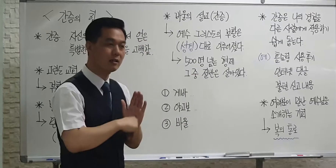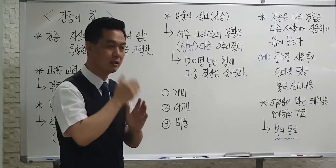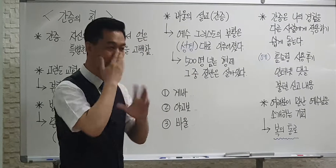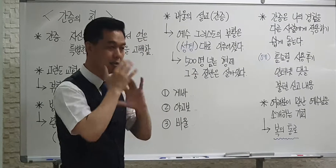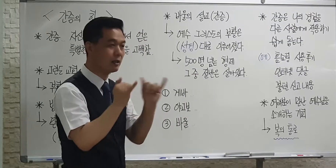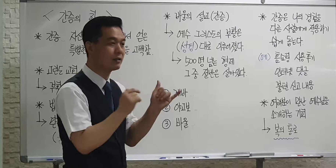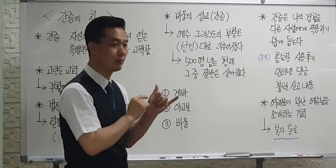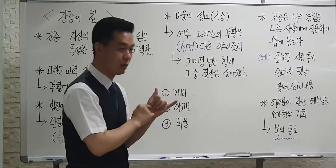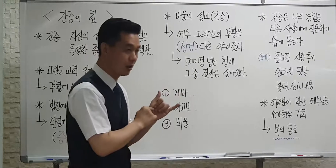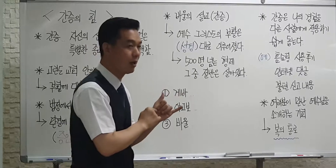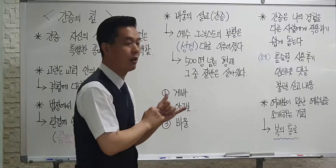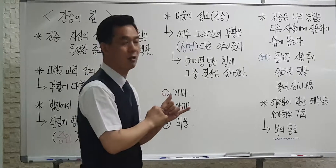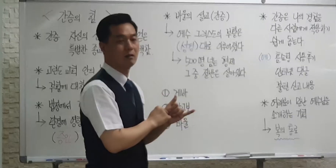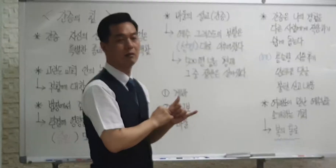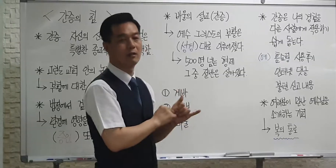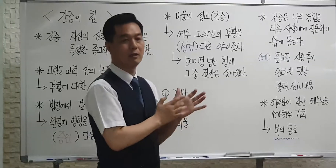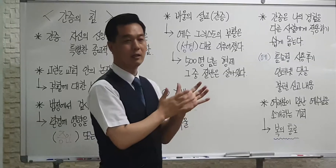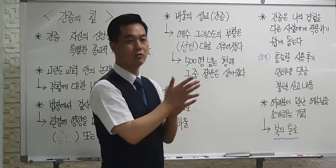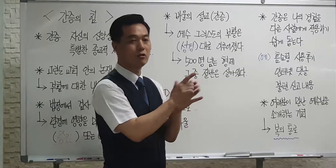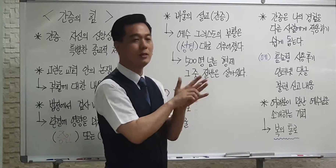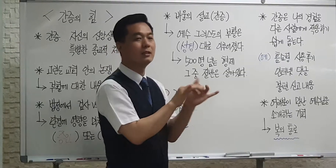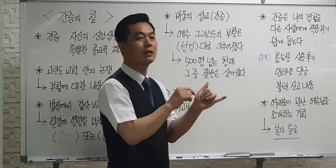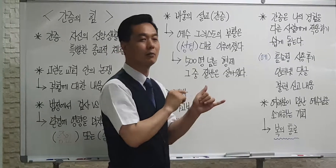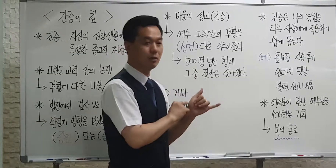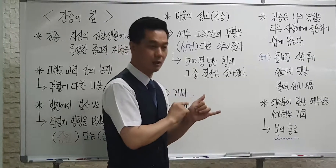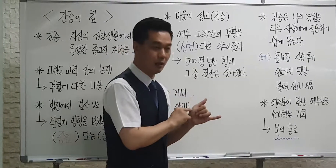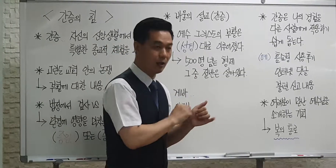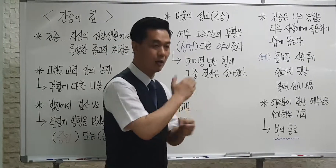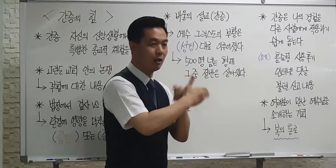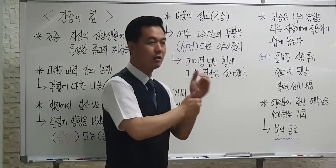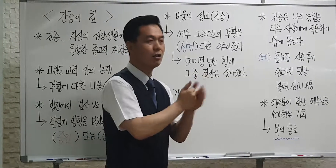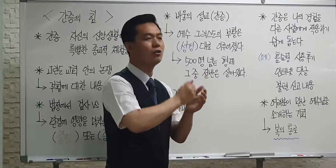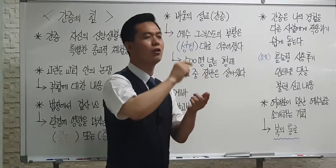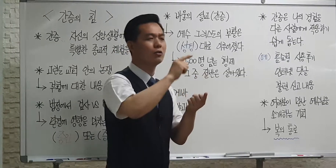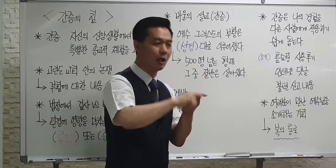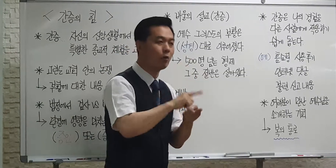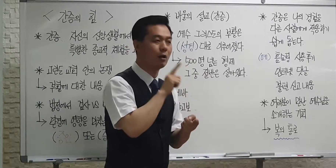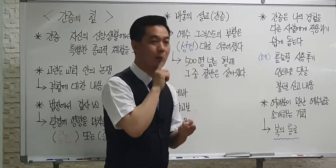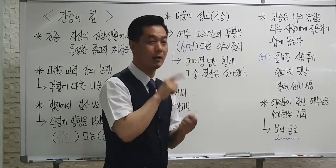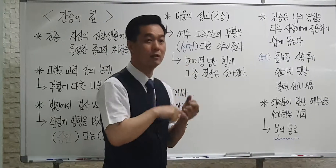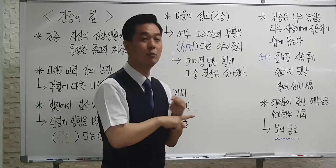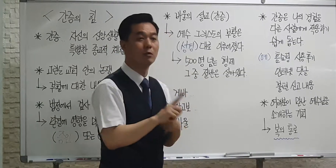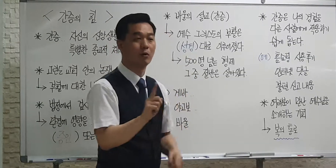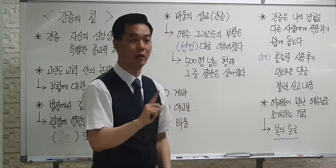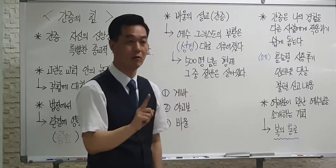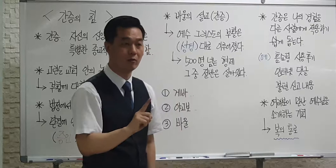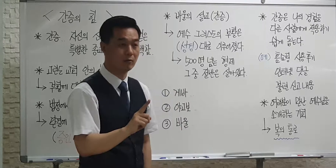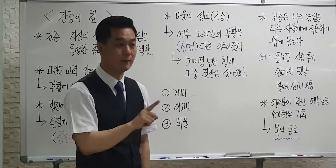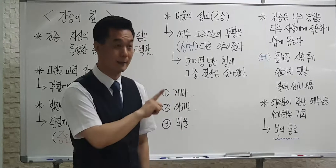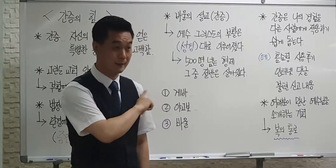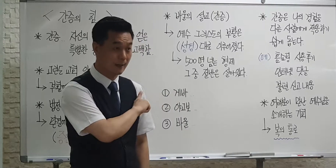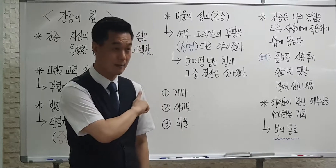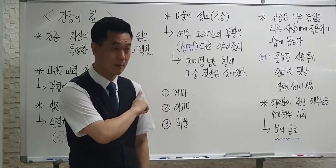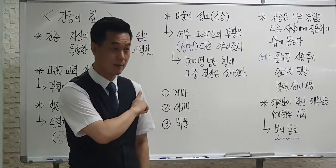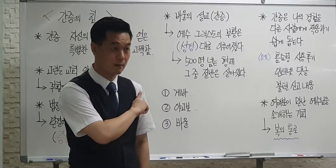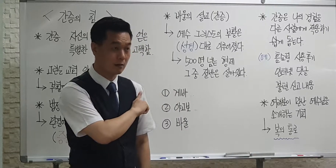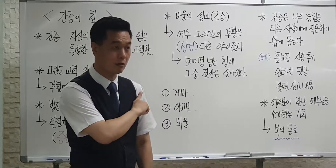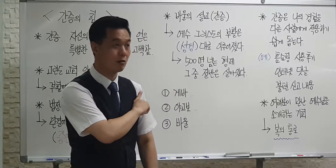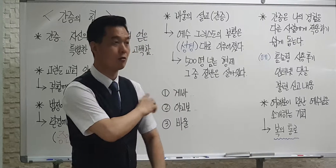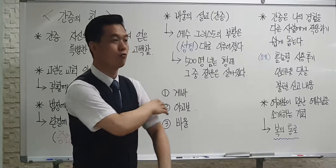당시에 이스라엘 사람들에게 예수를 믿는 사람들에게 성경대로란 말의 의미는 뭐예요? 가장